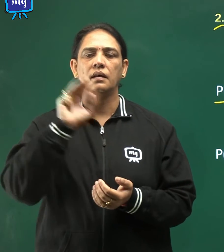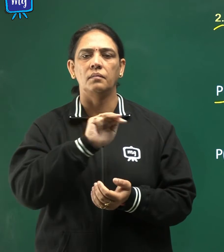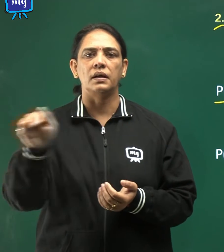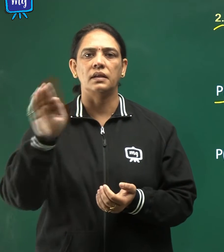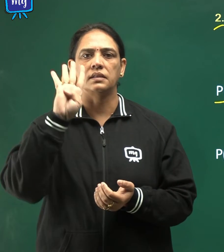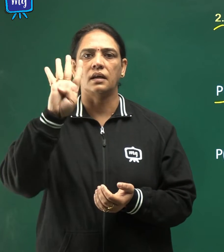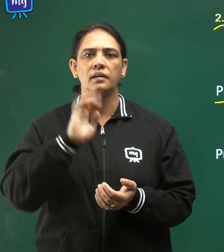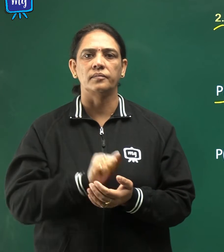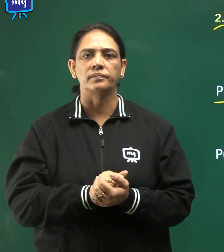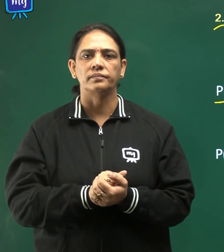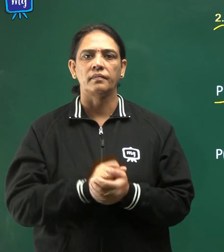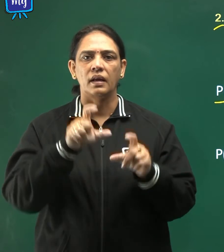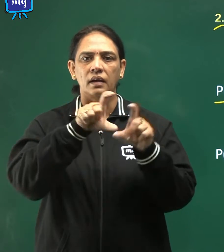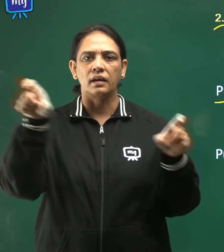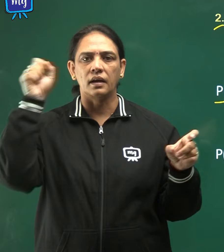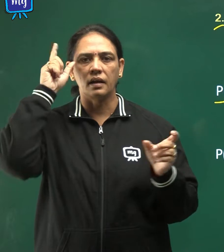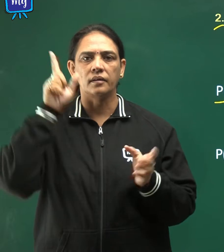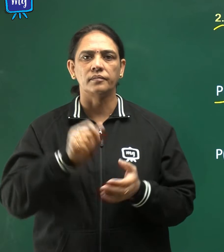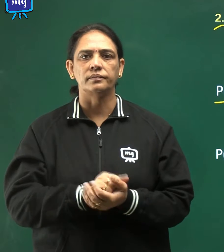3/4। समझ आ गया?